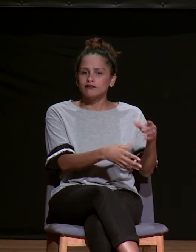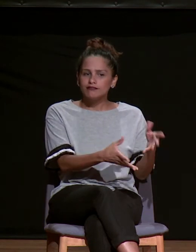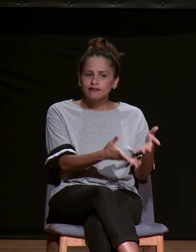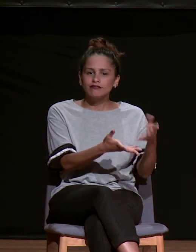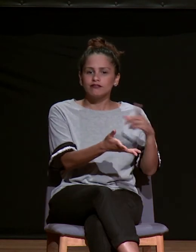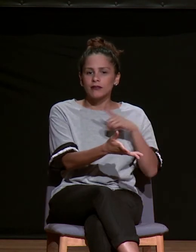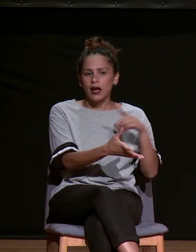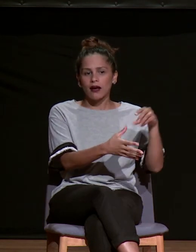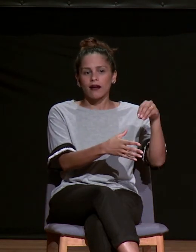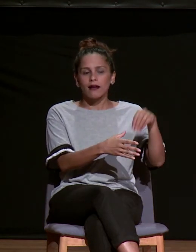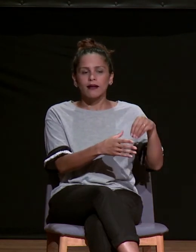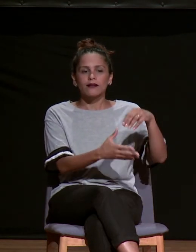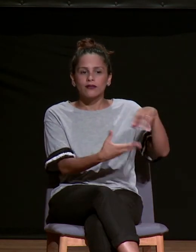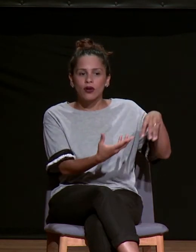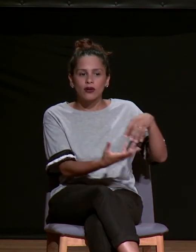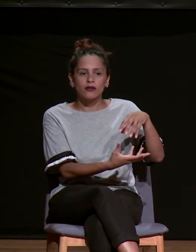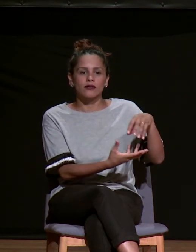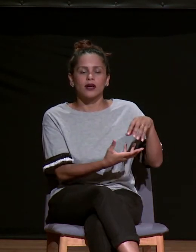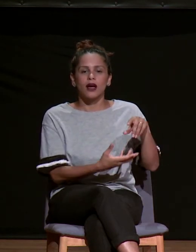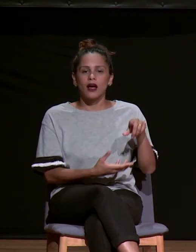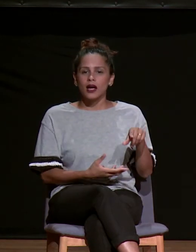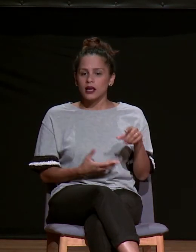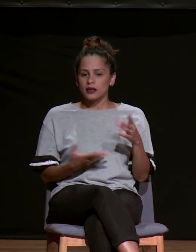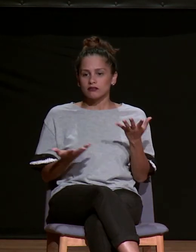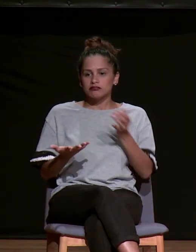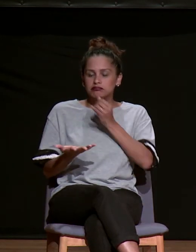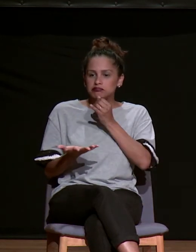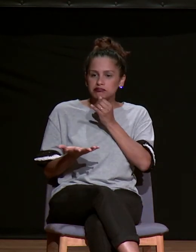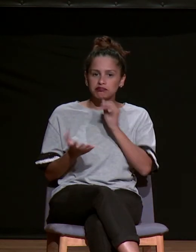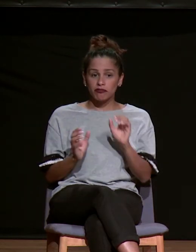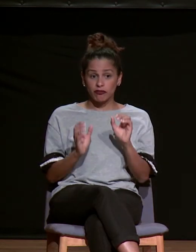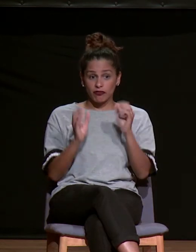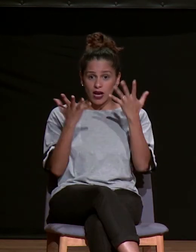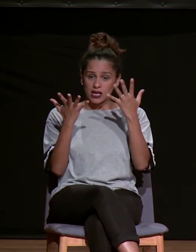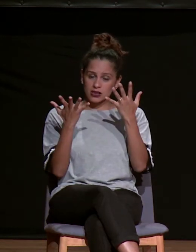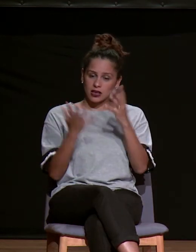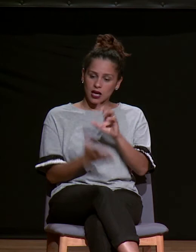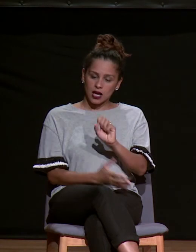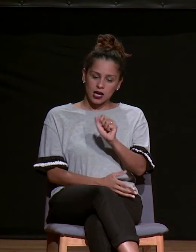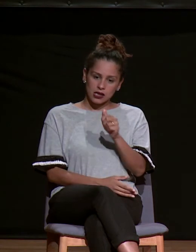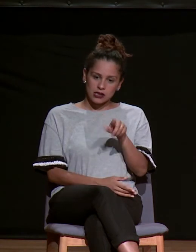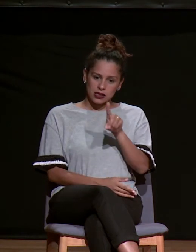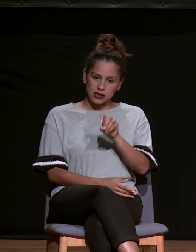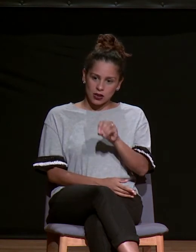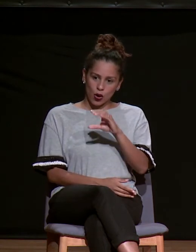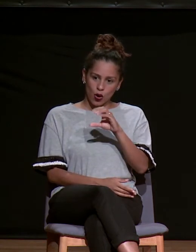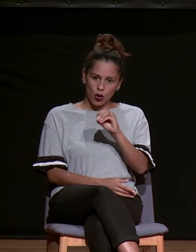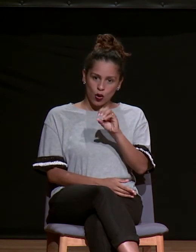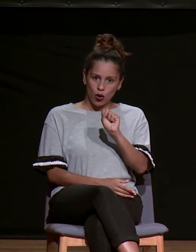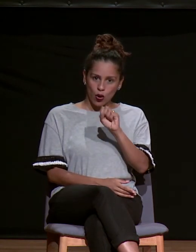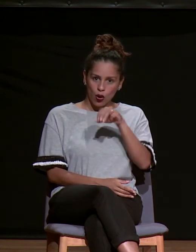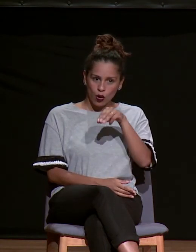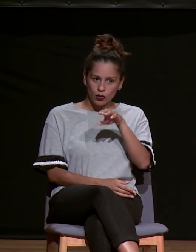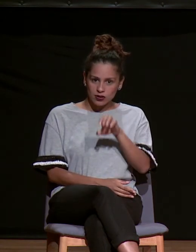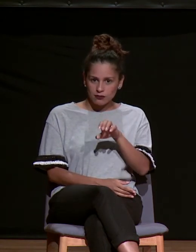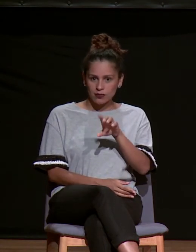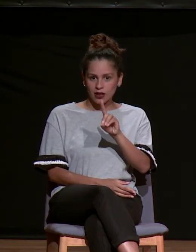são, muitas vezes, tão fluidas como a festa de São Cosme e Damião, por exemplo. Quantas crianças que